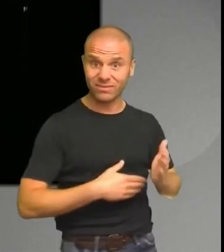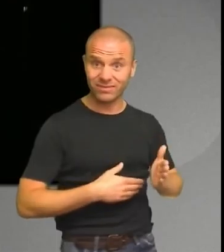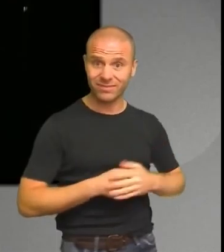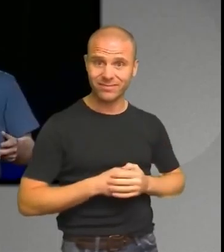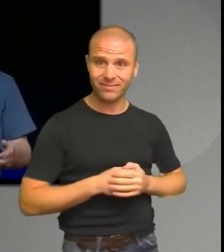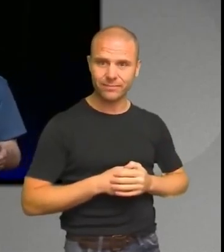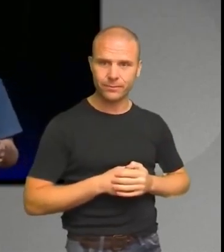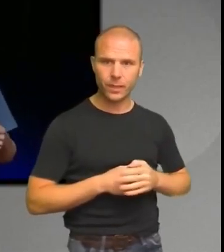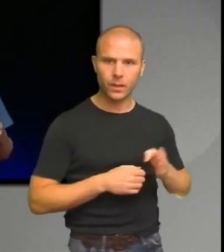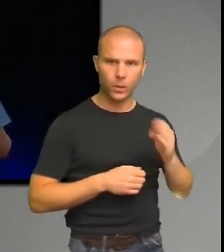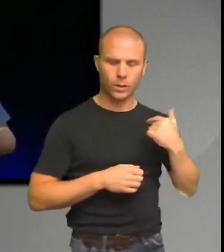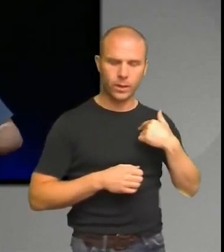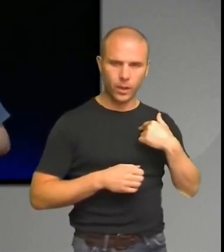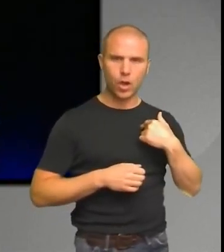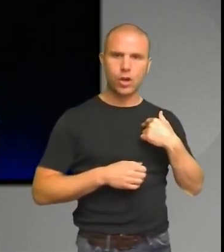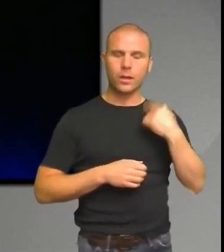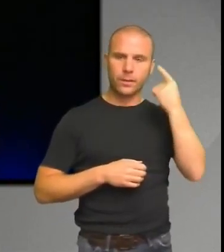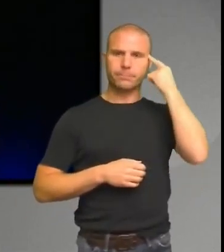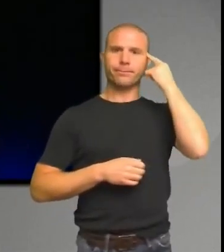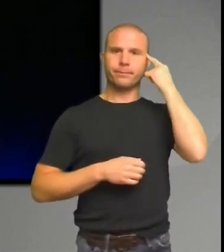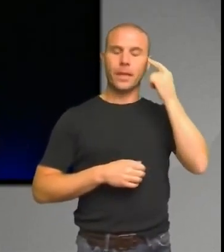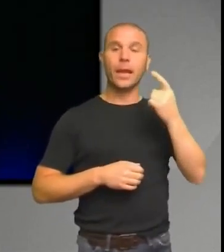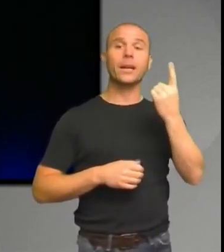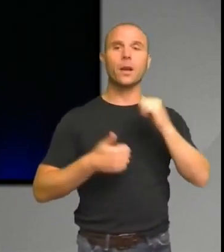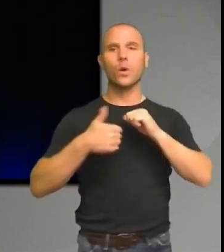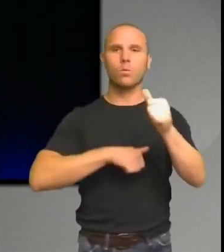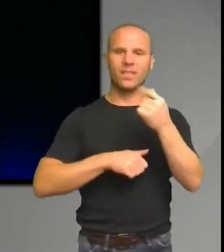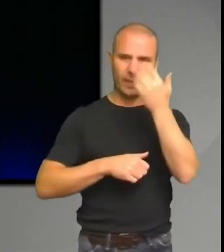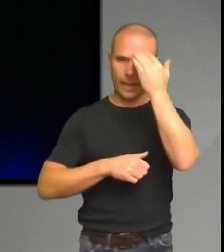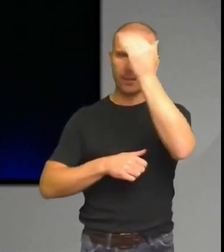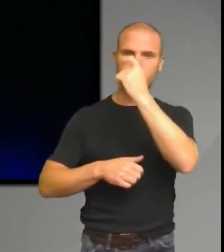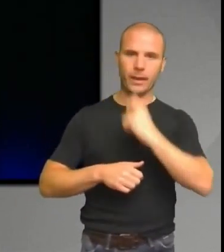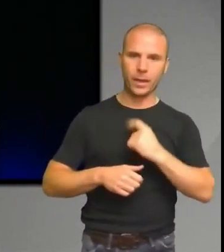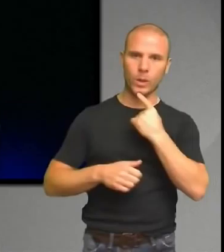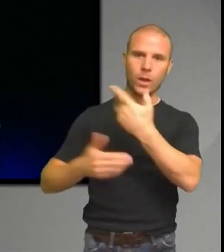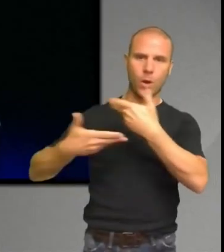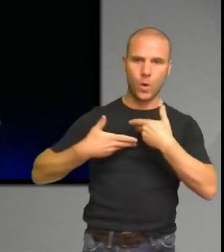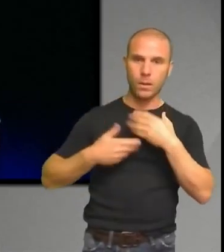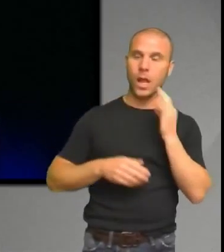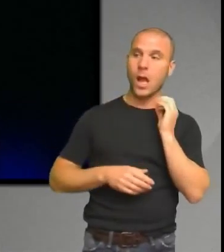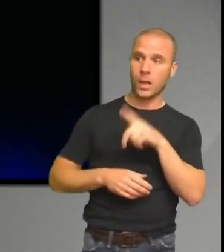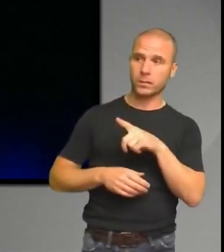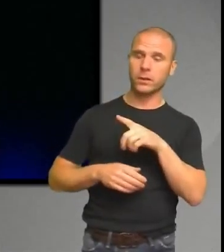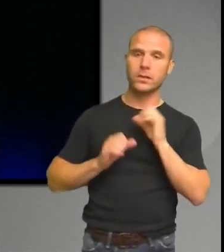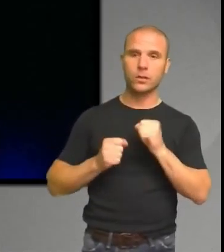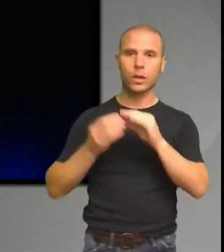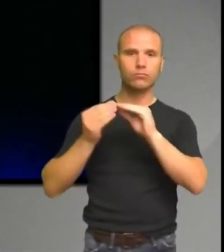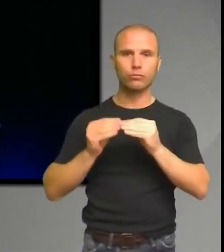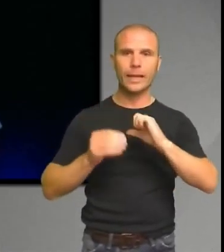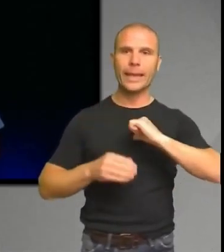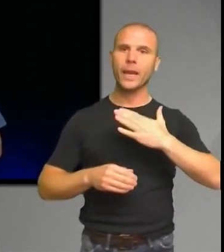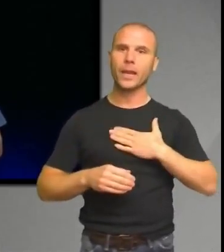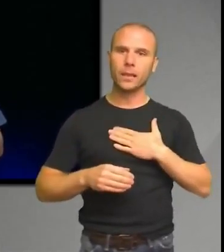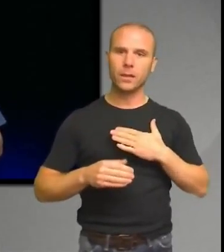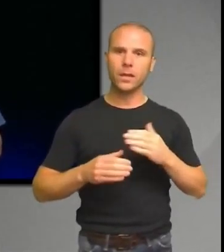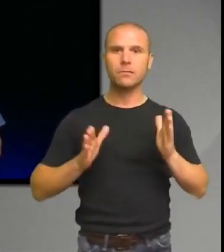Och det var då min en av mina äldre vänner kom till mig och berättade att han skulle bygga sitt eget chassi.